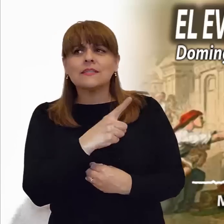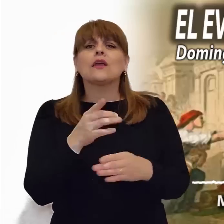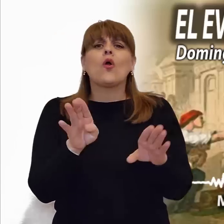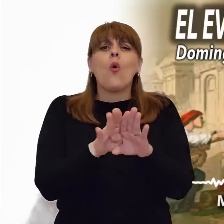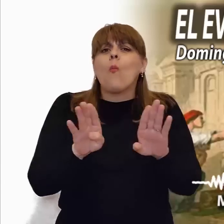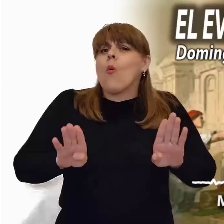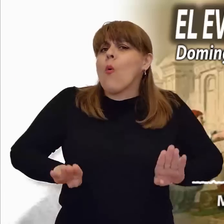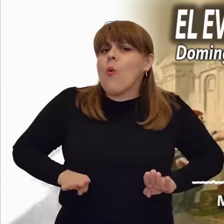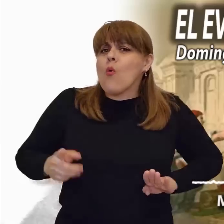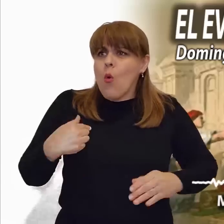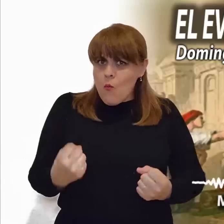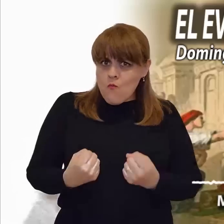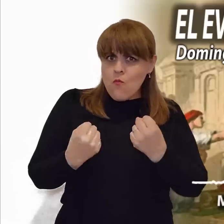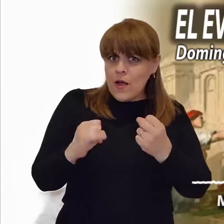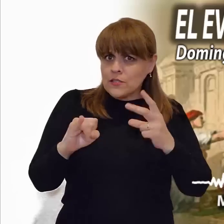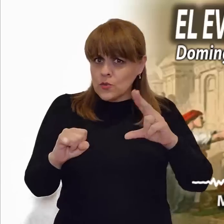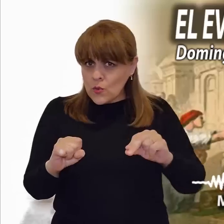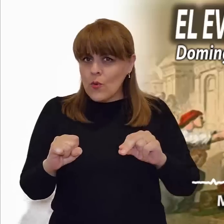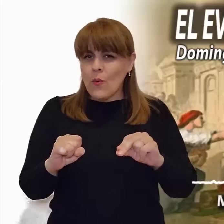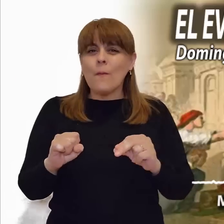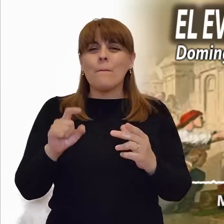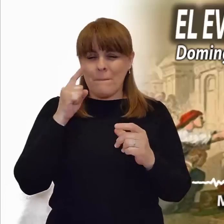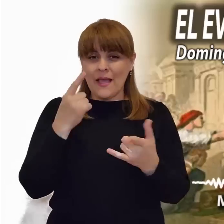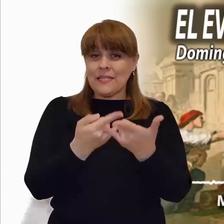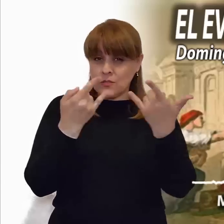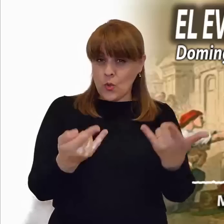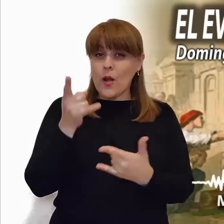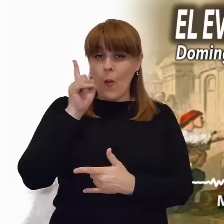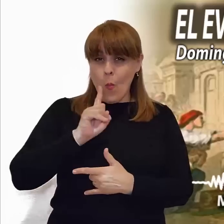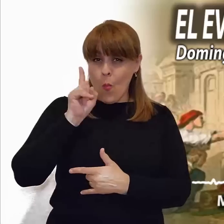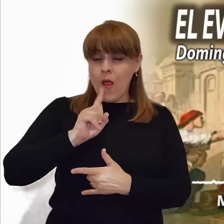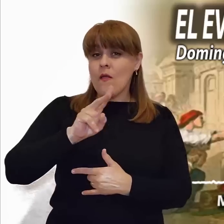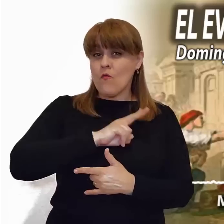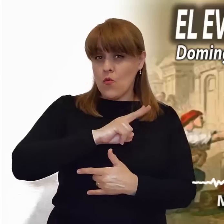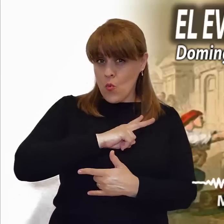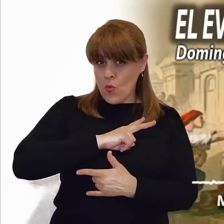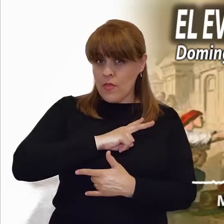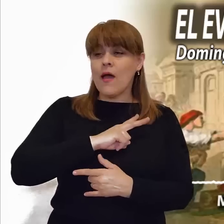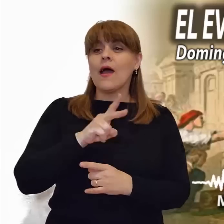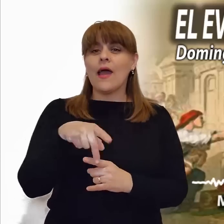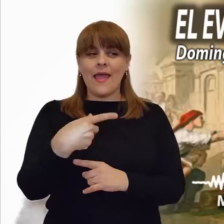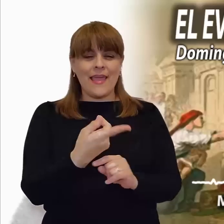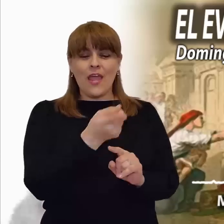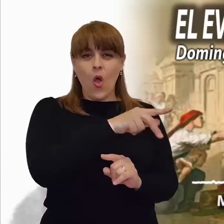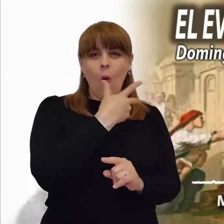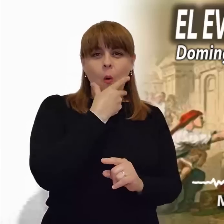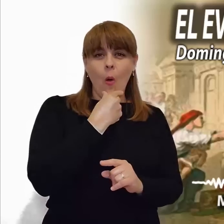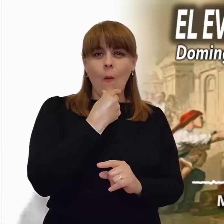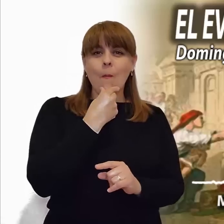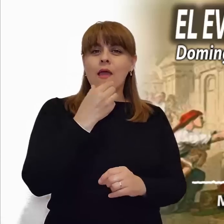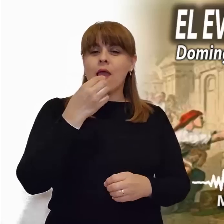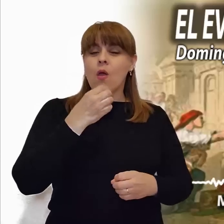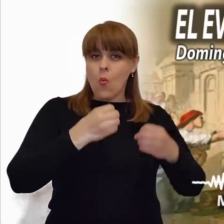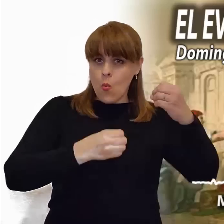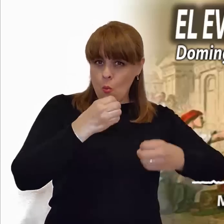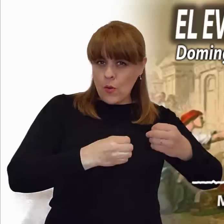parábola de la viuda y del juez, Jesús insiste en dos cosas. Primeramente, la necesidad